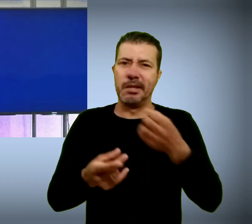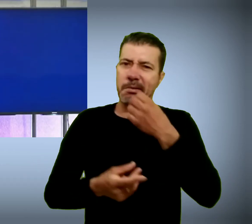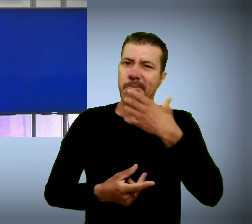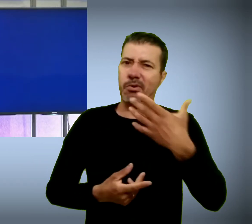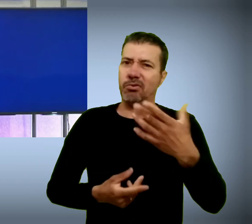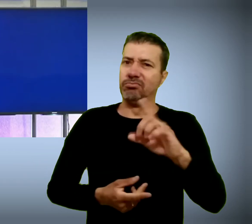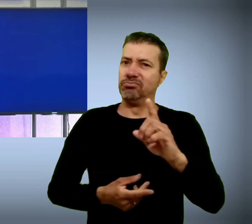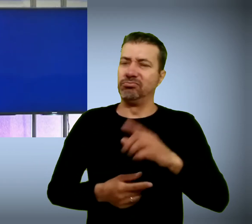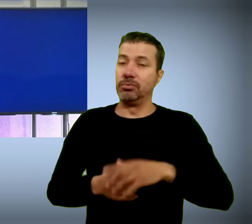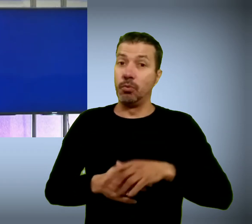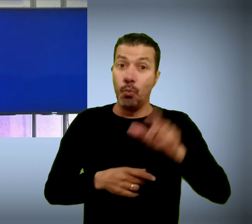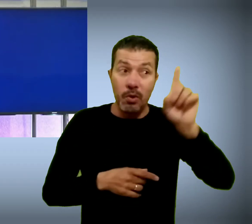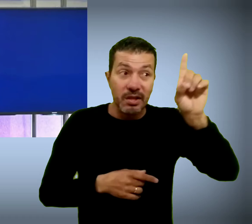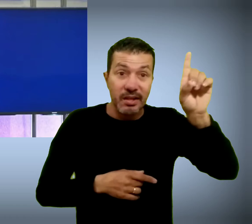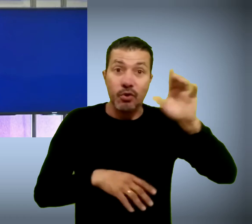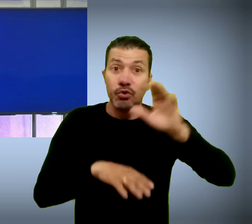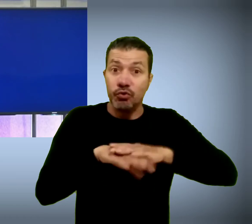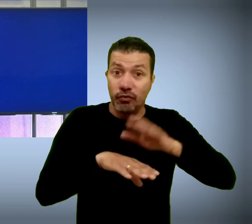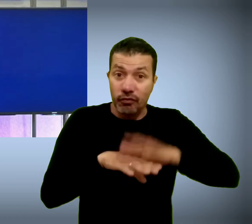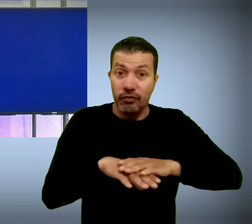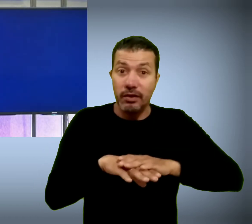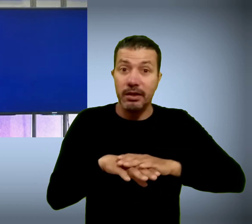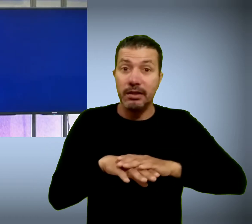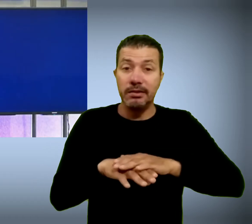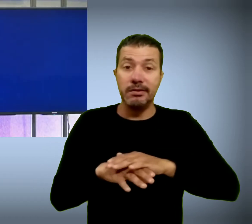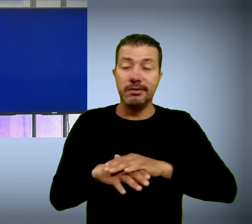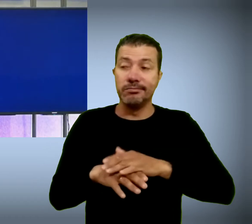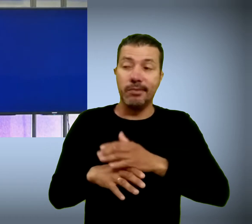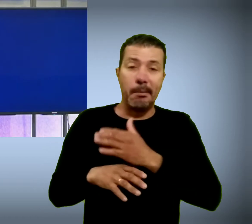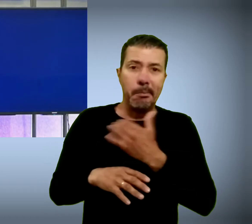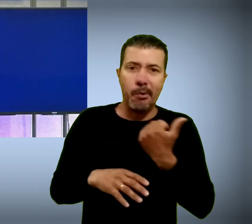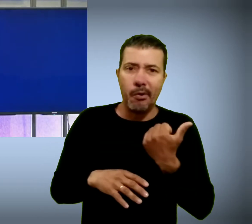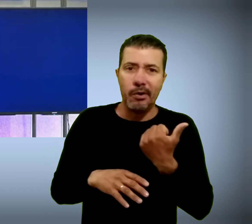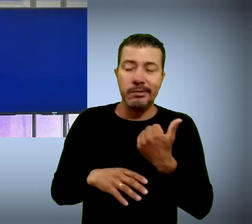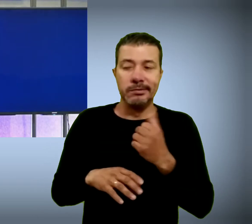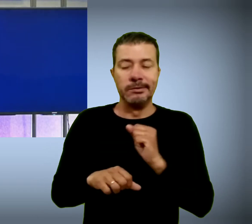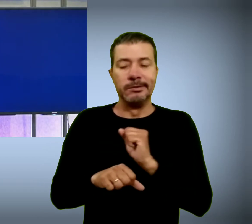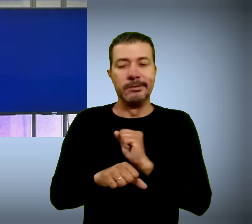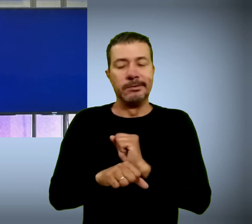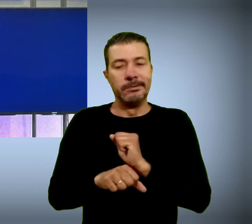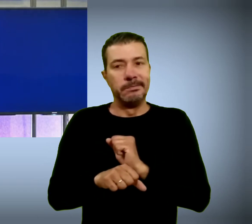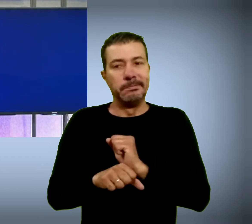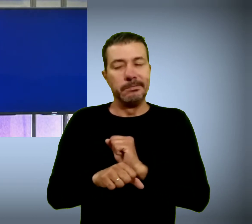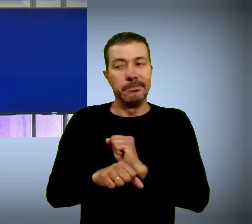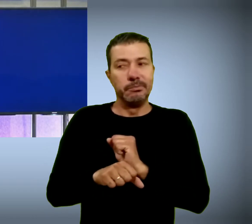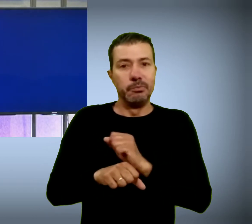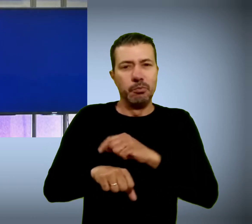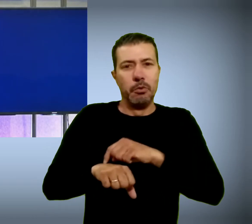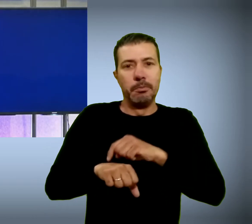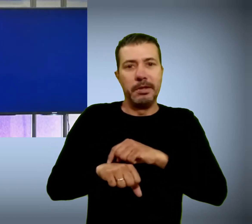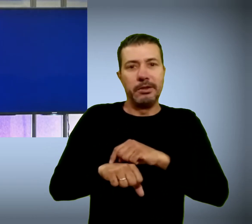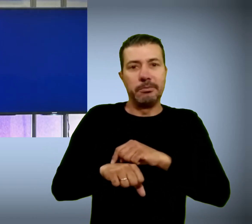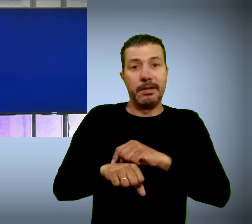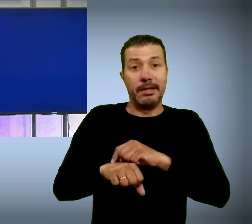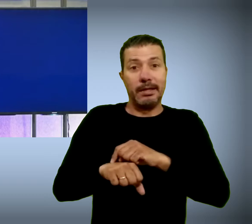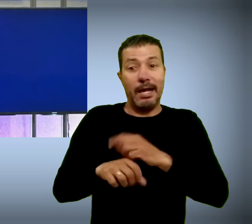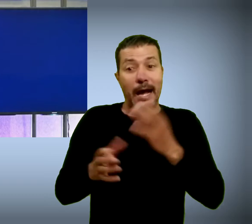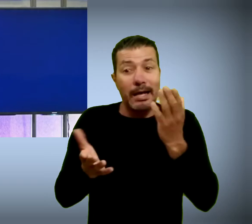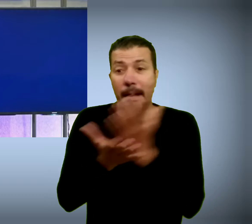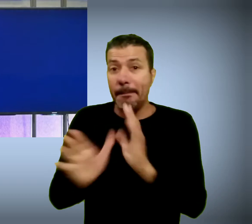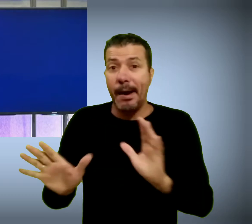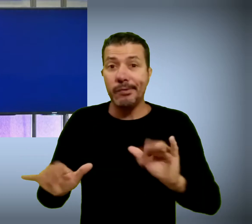bom. Então, quando Deus fez a morte, ele disse assim, isso aqui é uma pausa para o sofrimento. A gente tem escutado